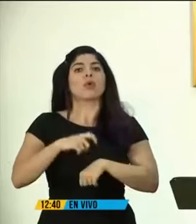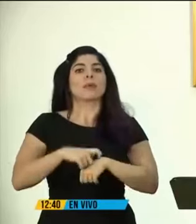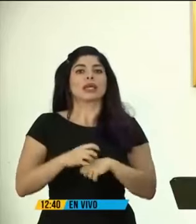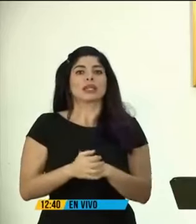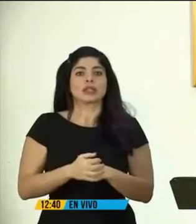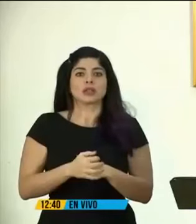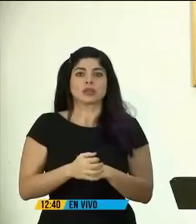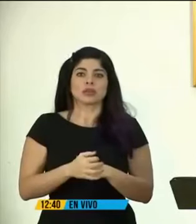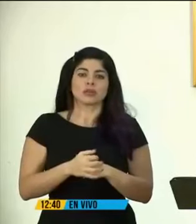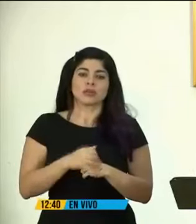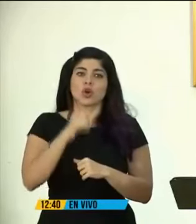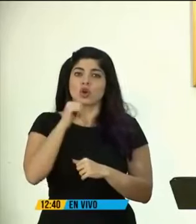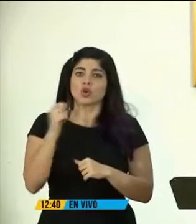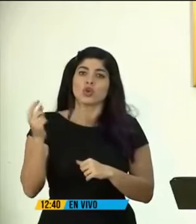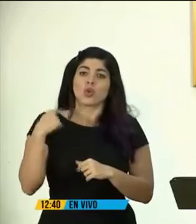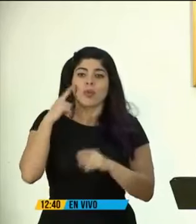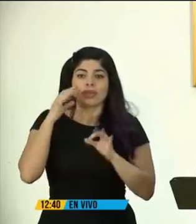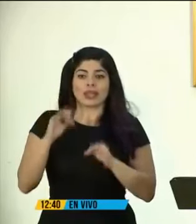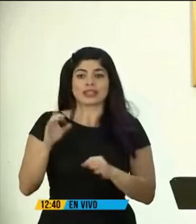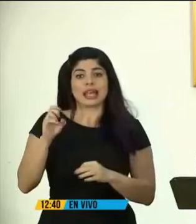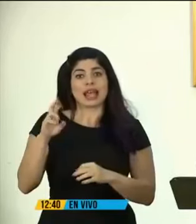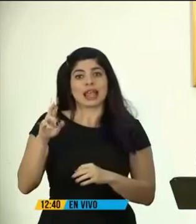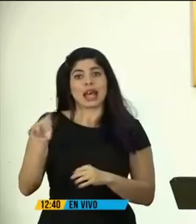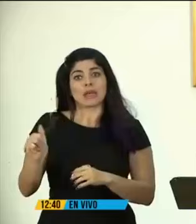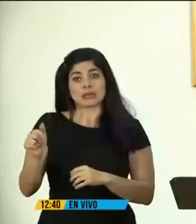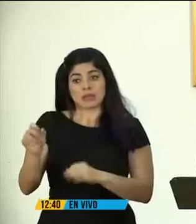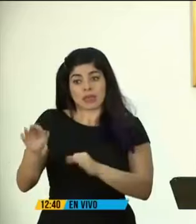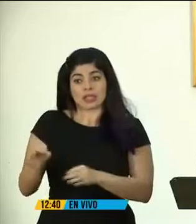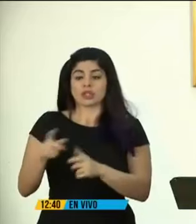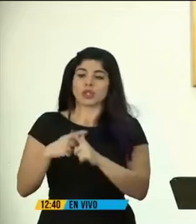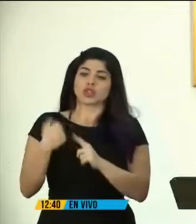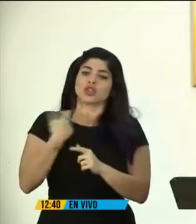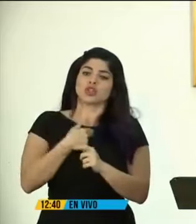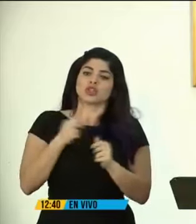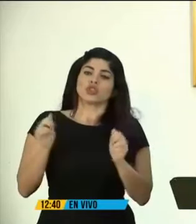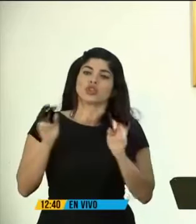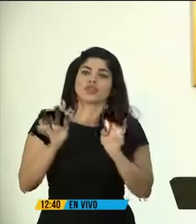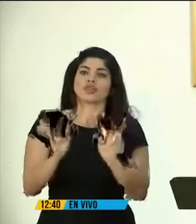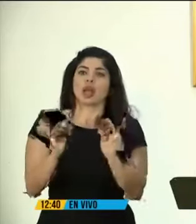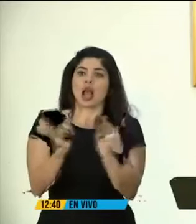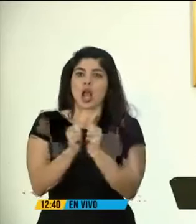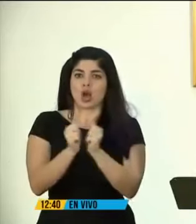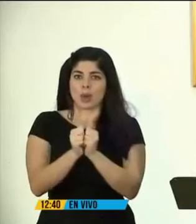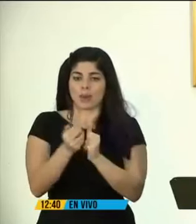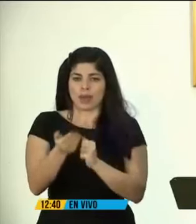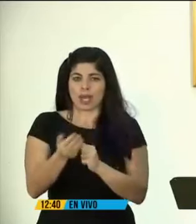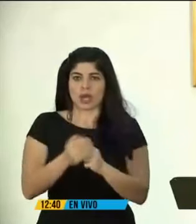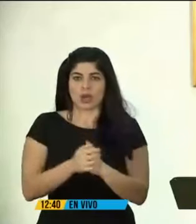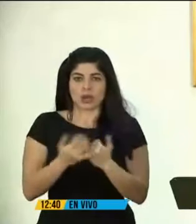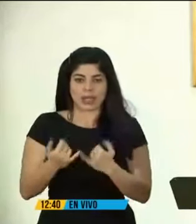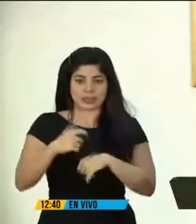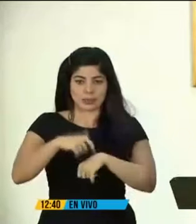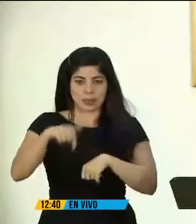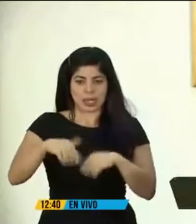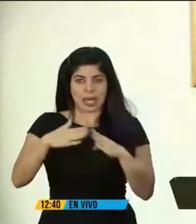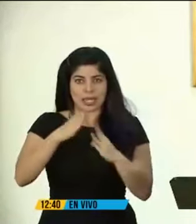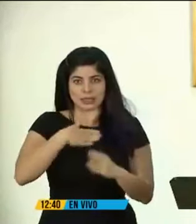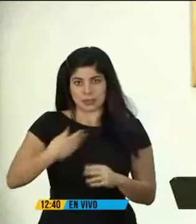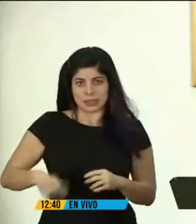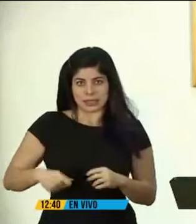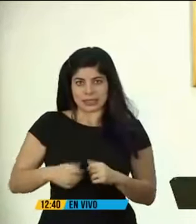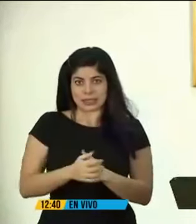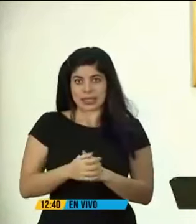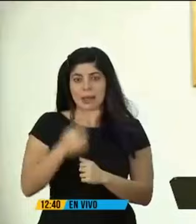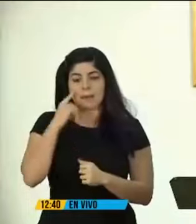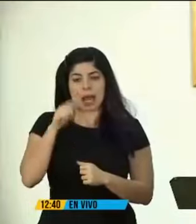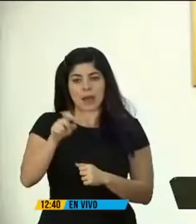no se encuentra al ser una decisión de don Edgar y hemos decidido acompañar los jerarcas que estábamos en este momento en Casa Presidencial para